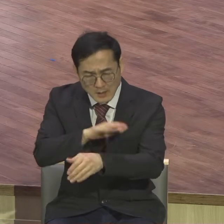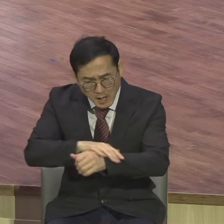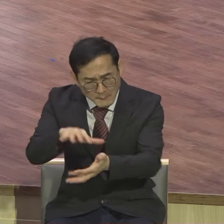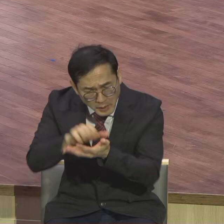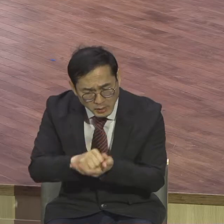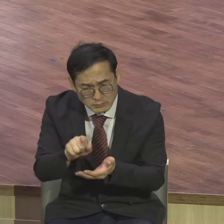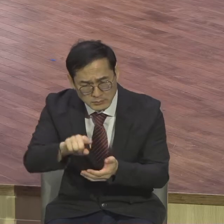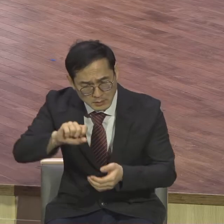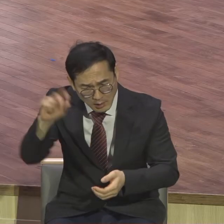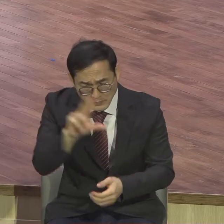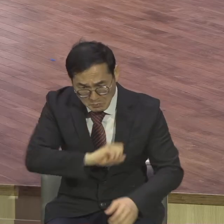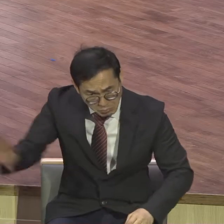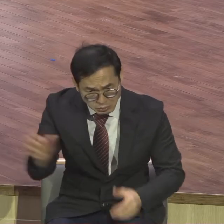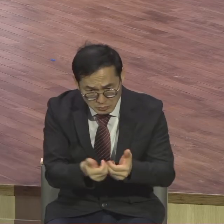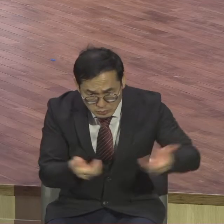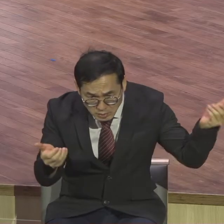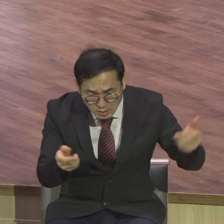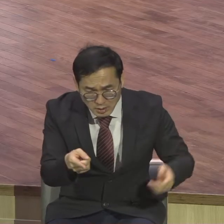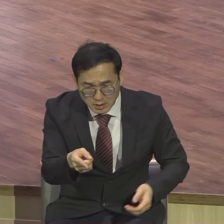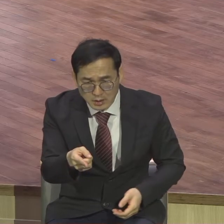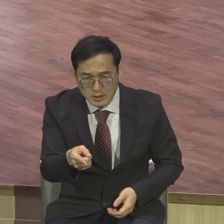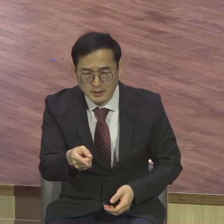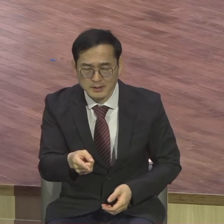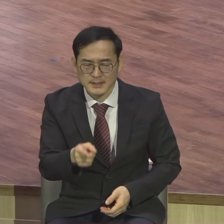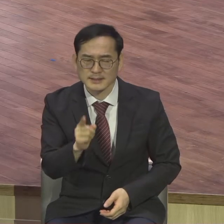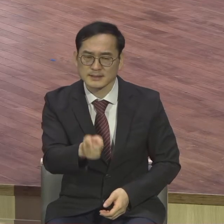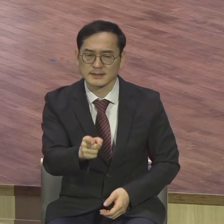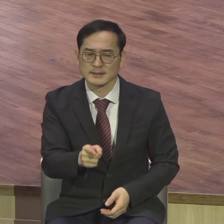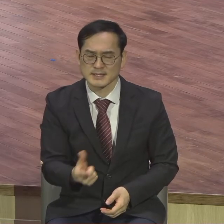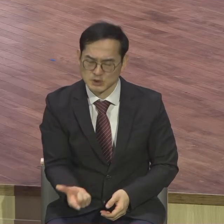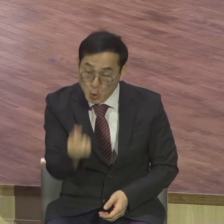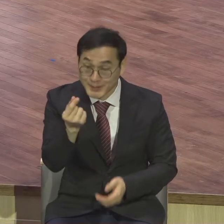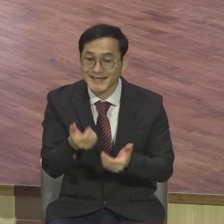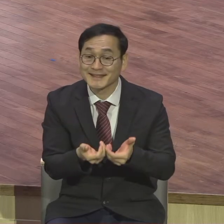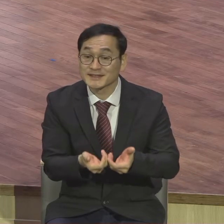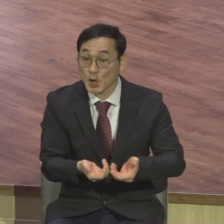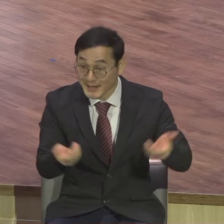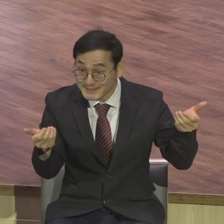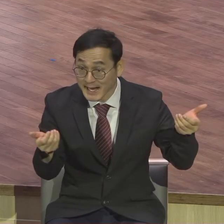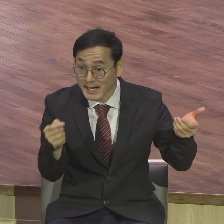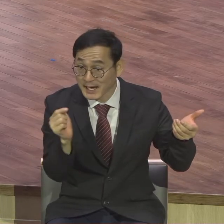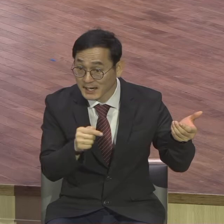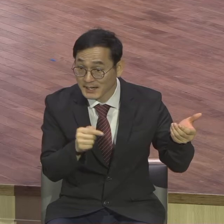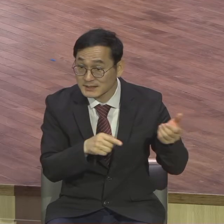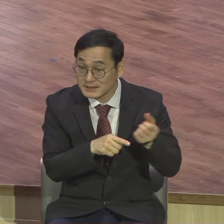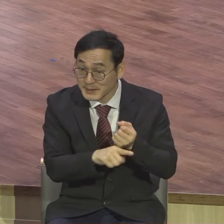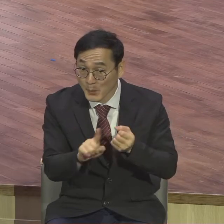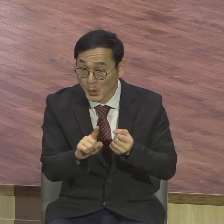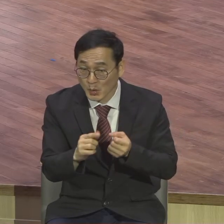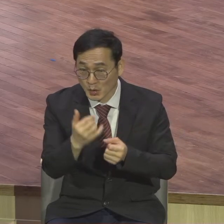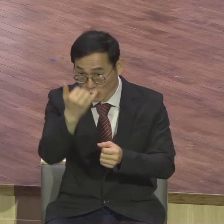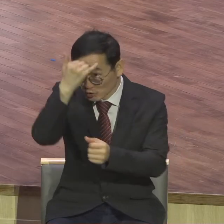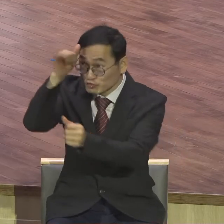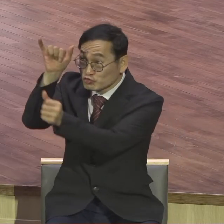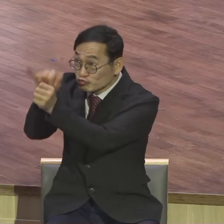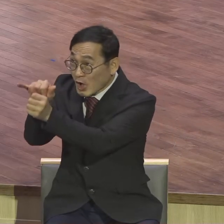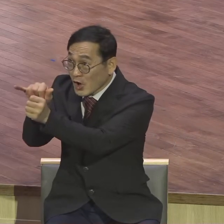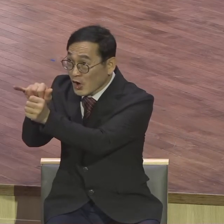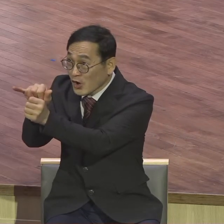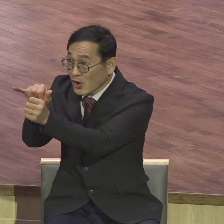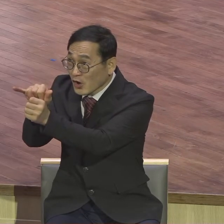여기서 떠났다, 속히 떠났다 이 말은 충성의 대상,